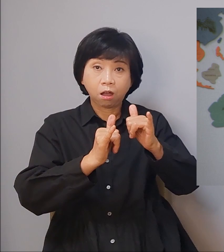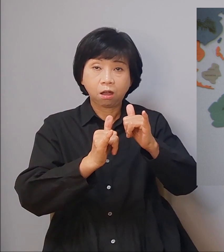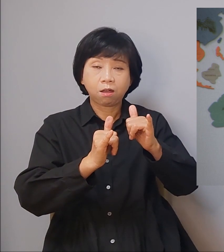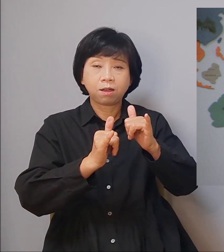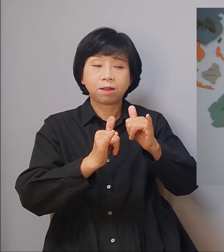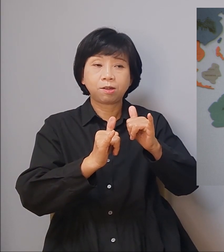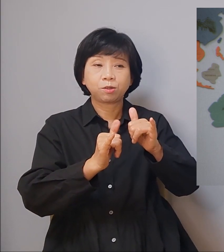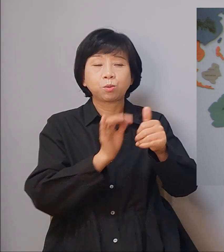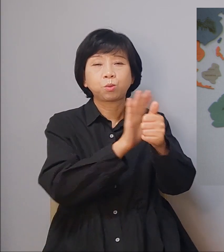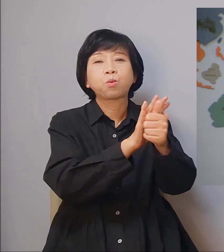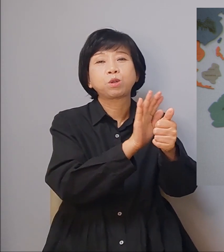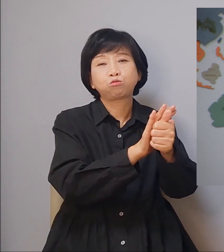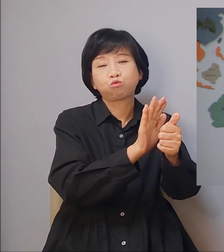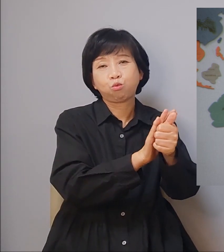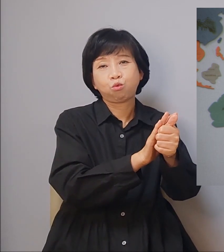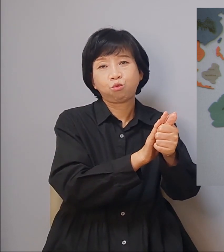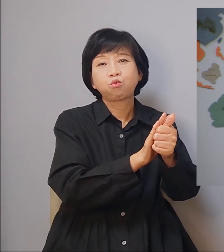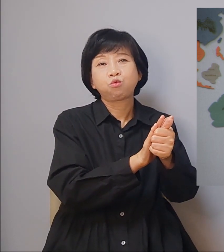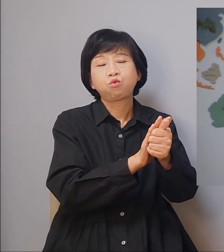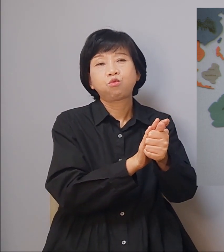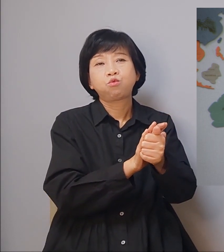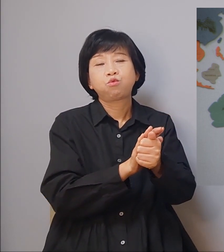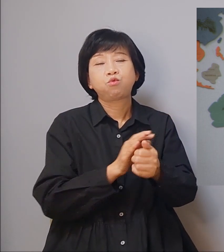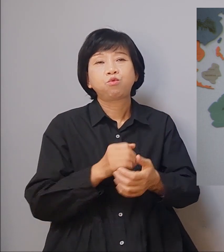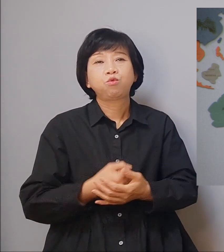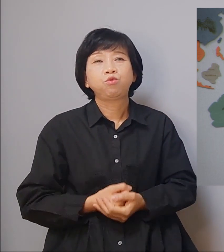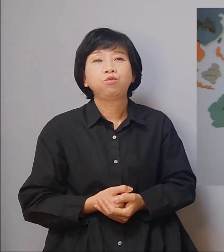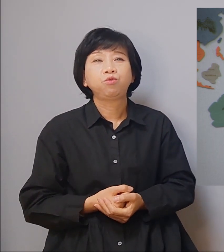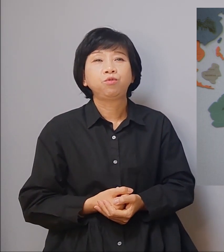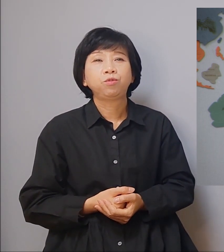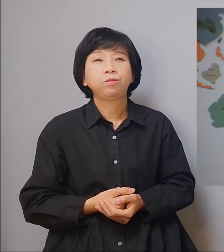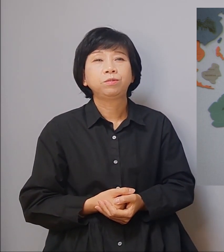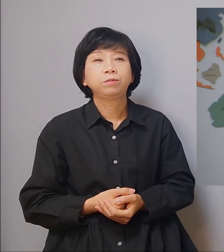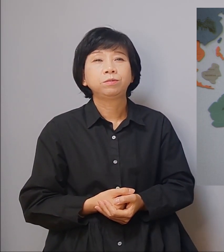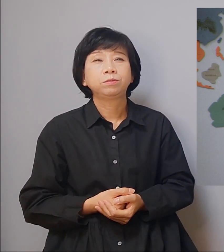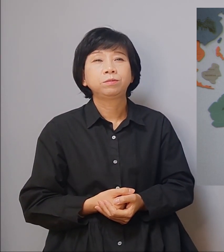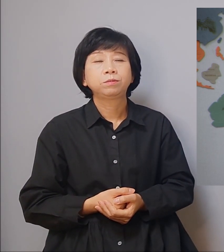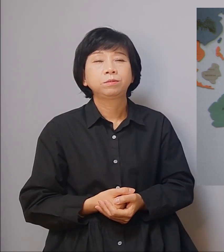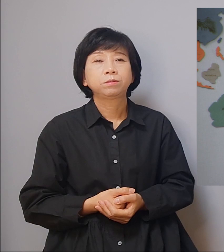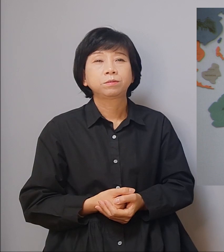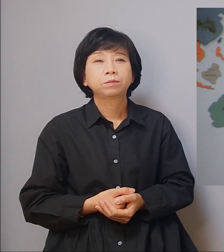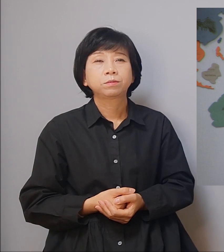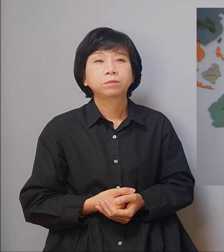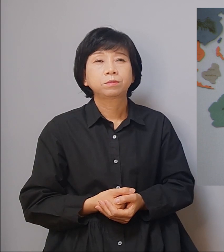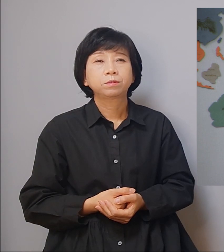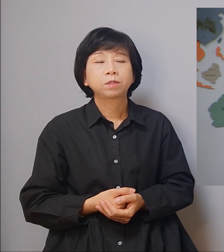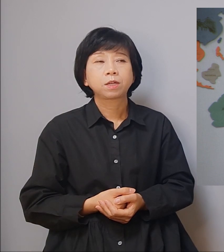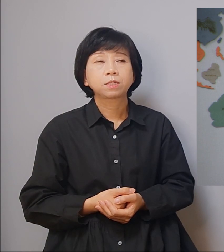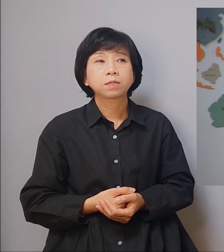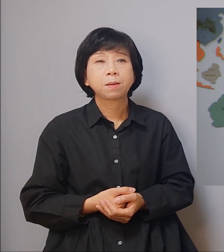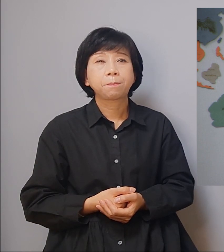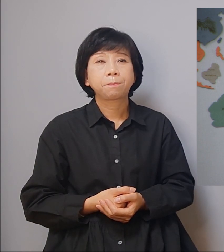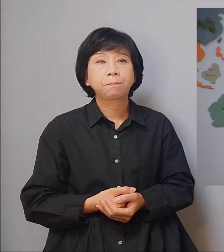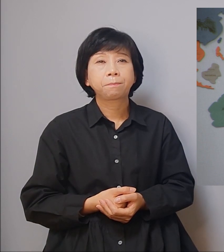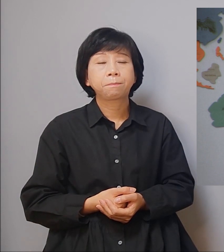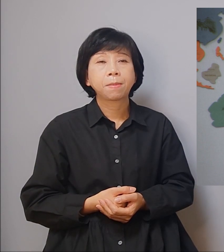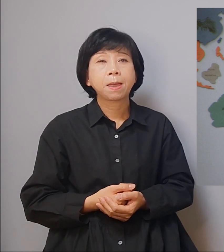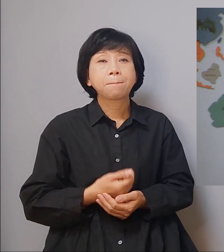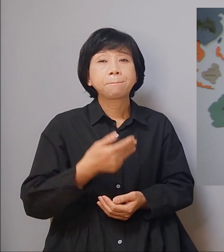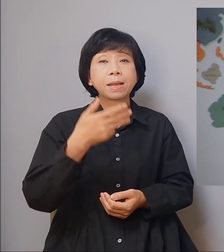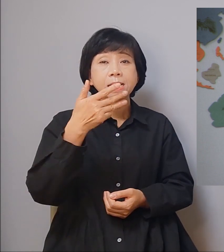풍성하게 보내는 그런 방향도 좀 고민 중에 있고요. 7년 차가 지나고 이제 8년 차면 다시 1년